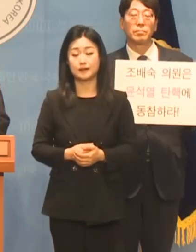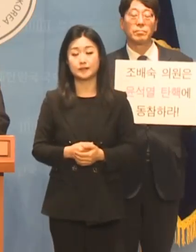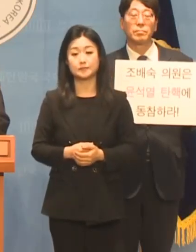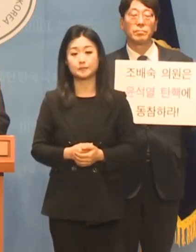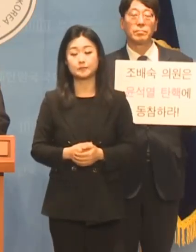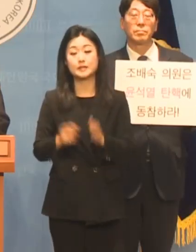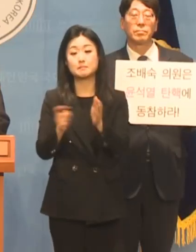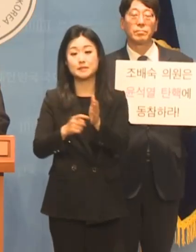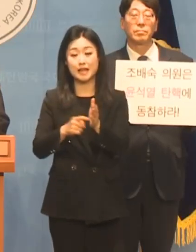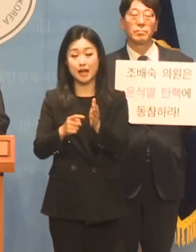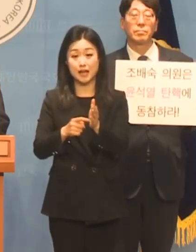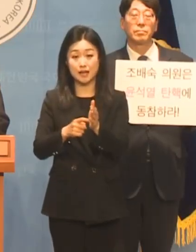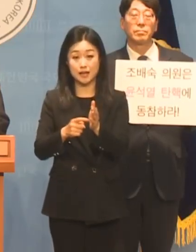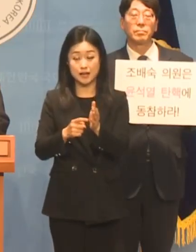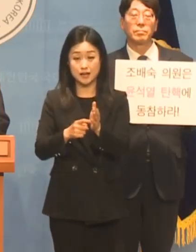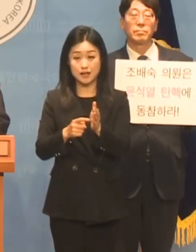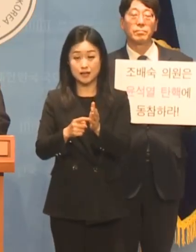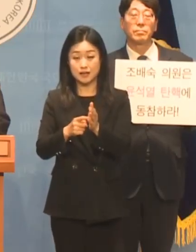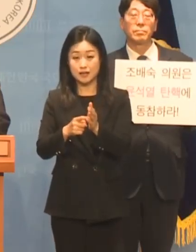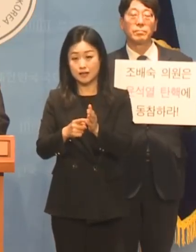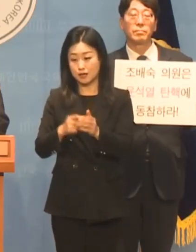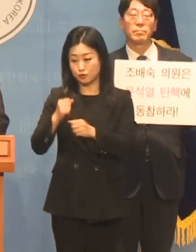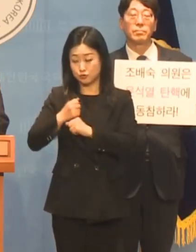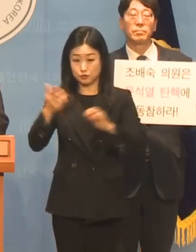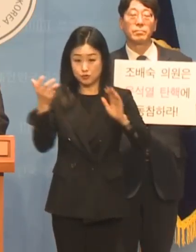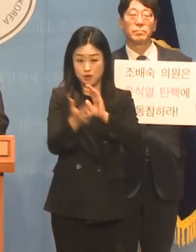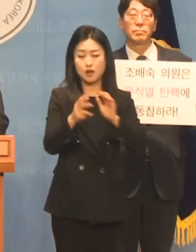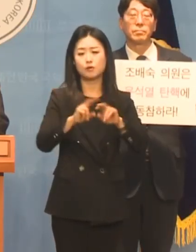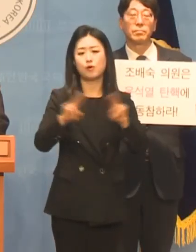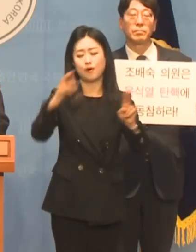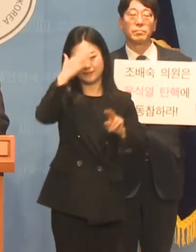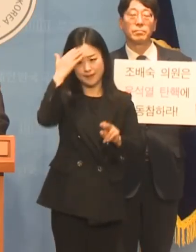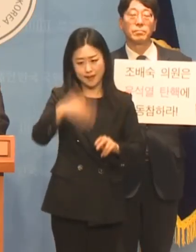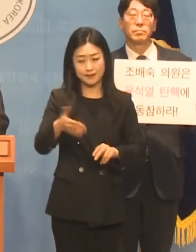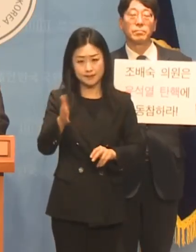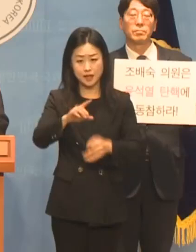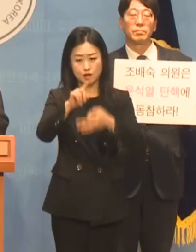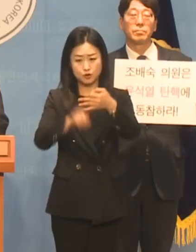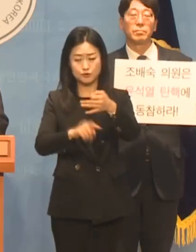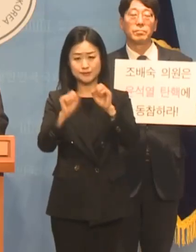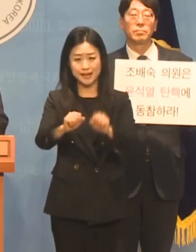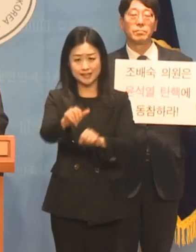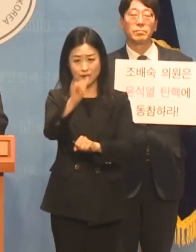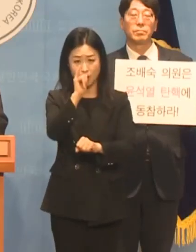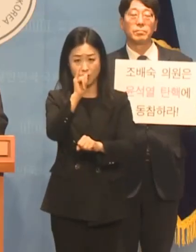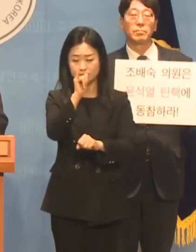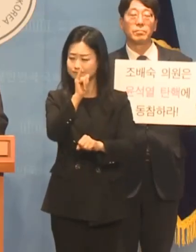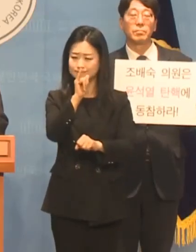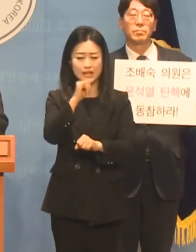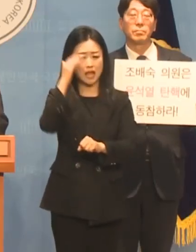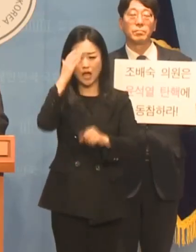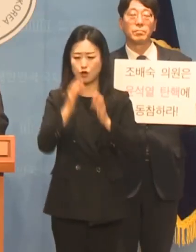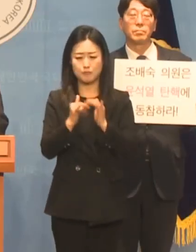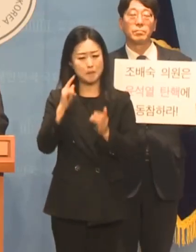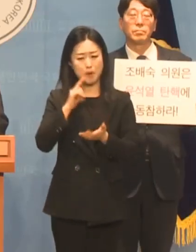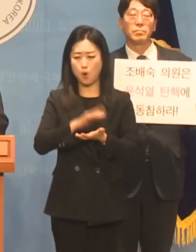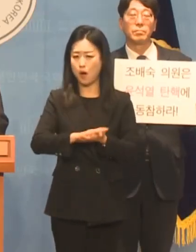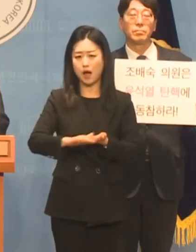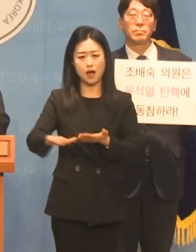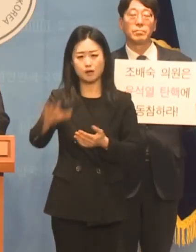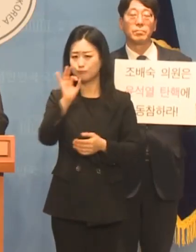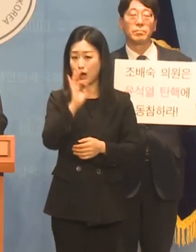비록 비상계엄이 해제되었다 하더라도 내란 수기의 윤석열이 권좌에 있는 한 대한민국 국민의 평화로운